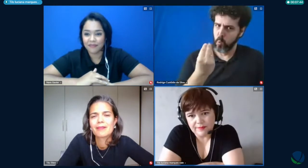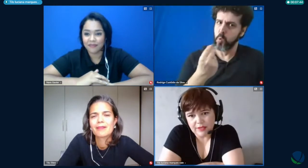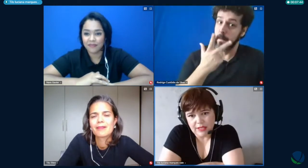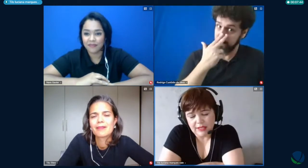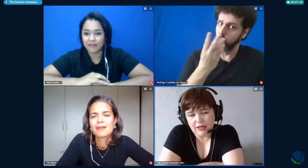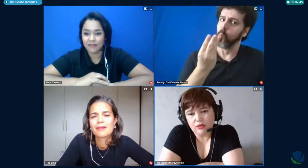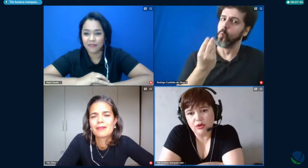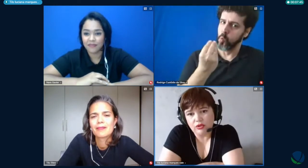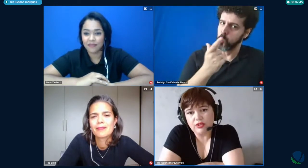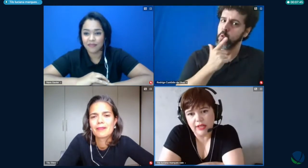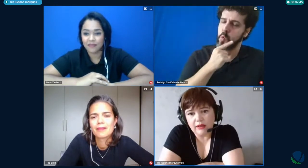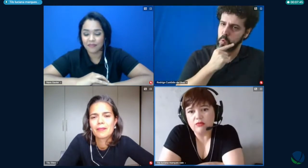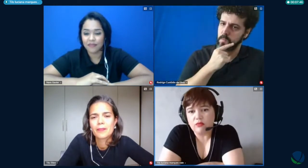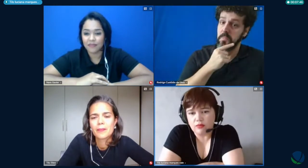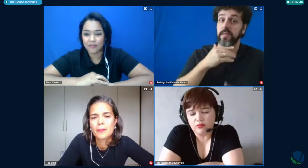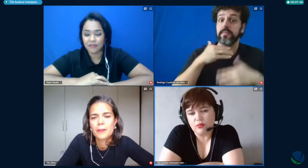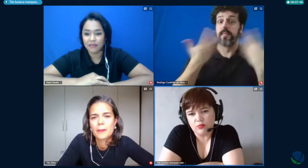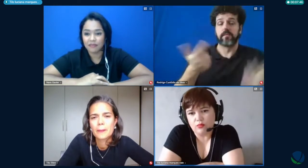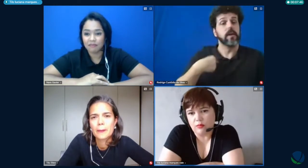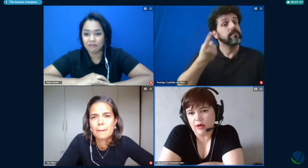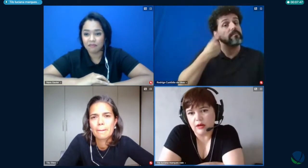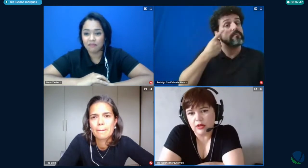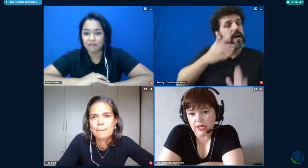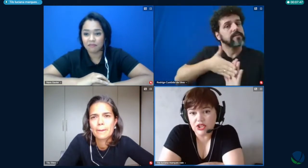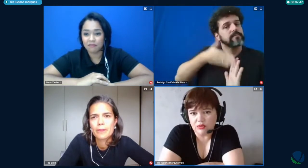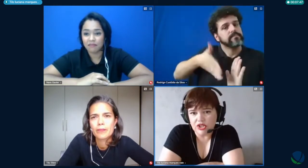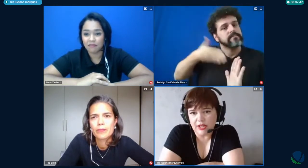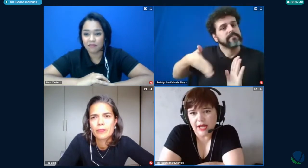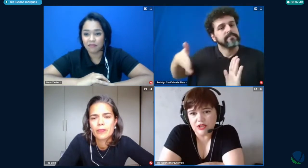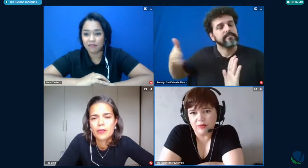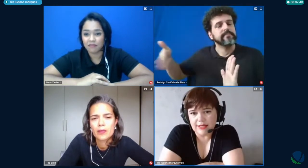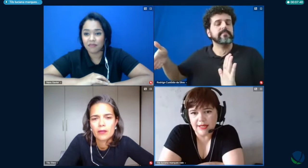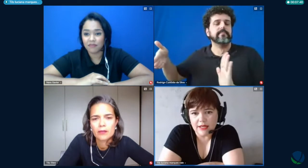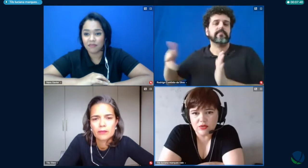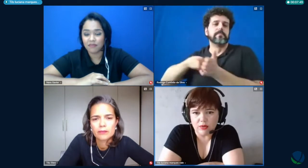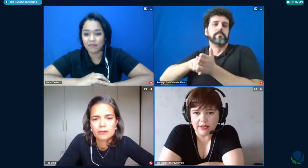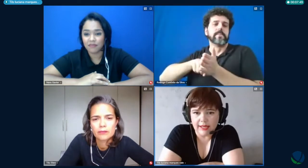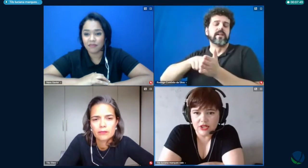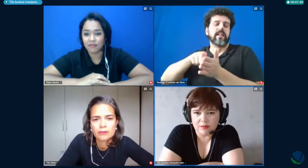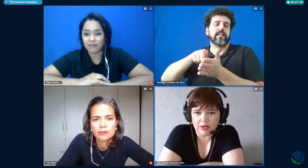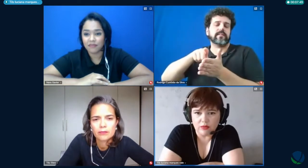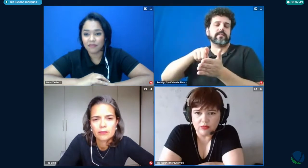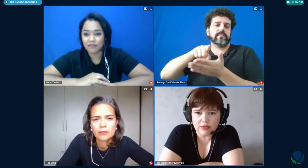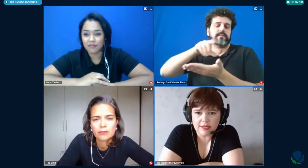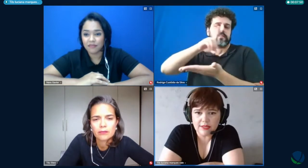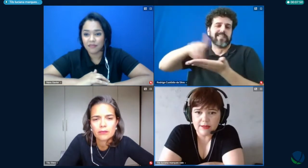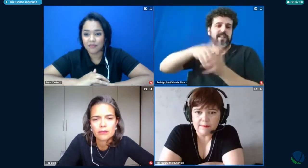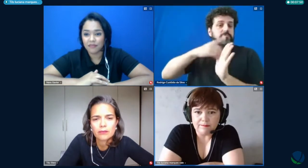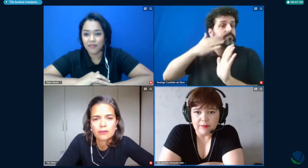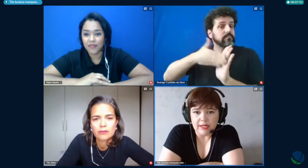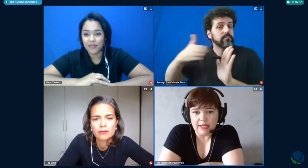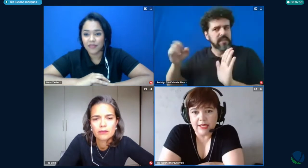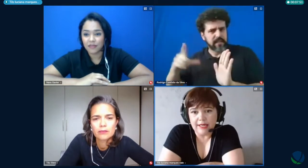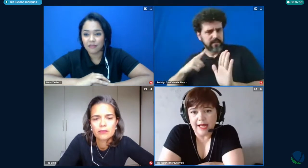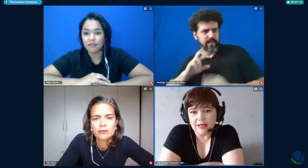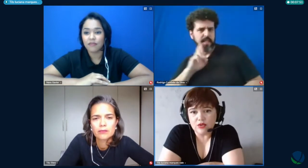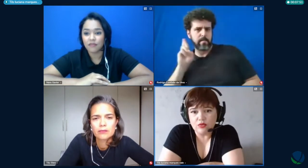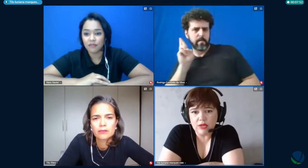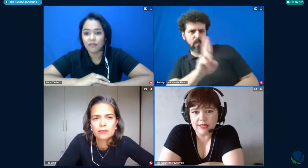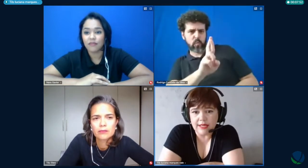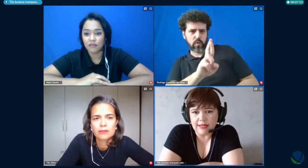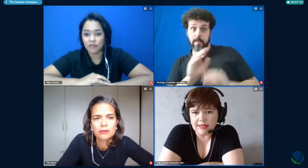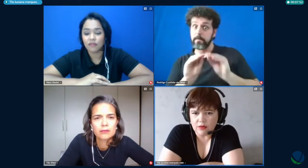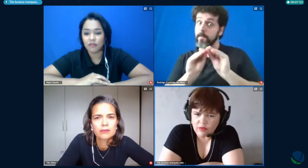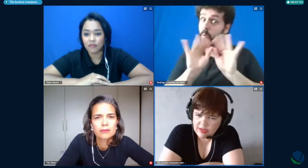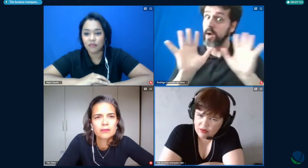justificativa. Então, eu notei uma grande quantidade, um excesso até de perguntas, e que na